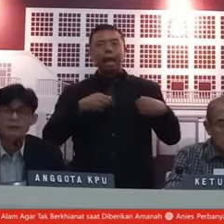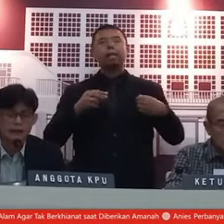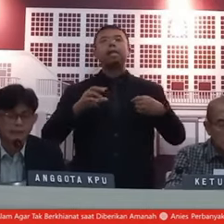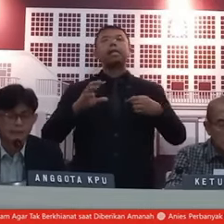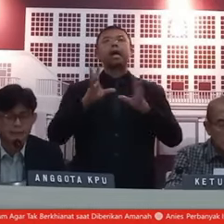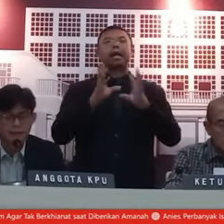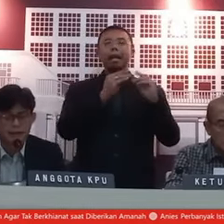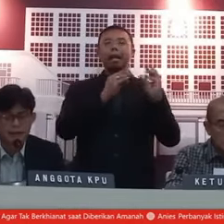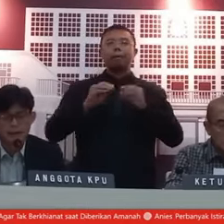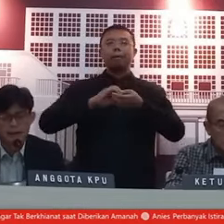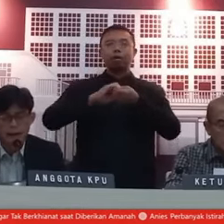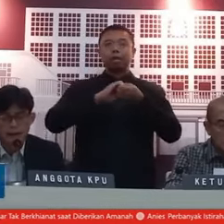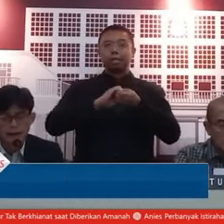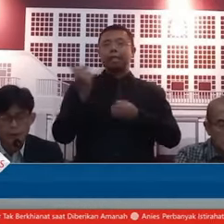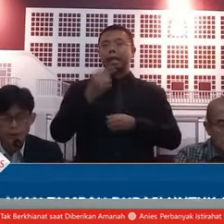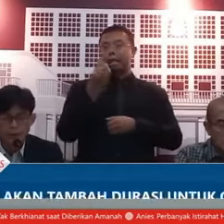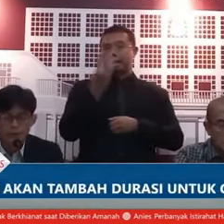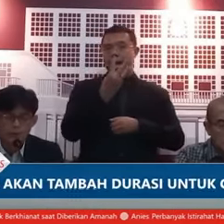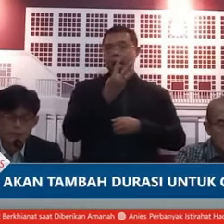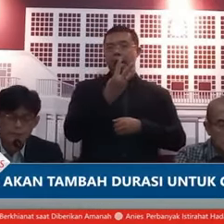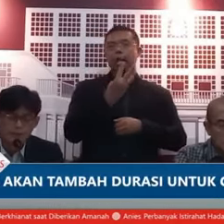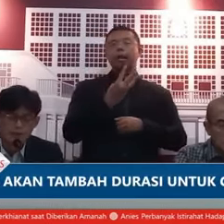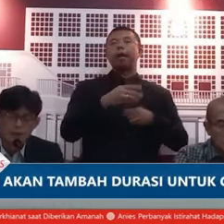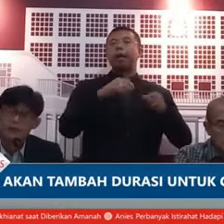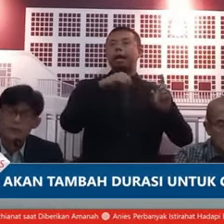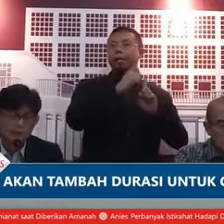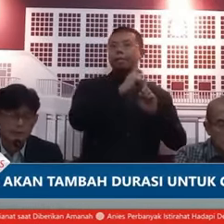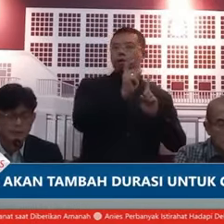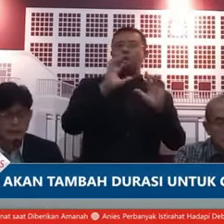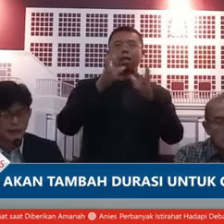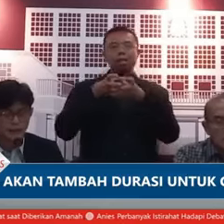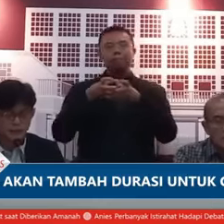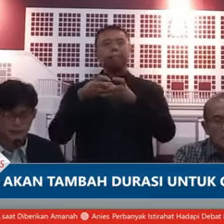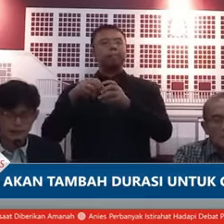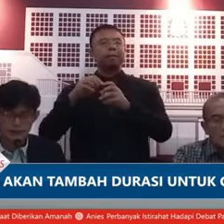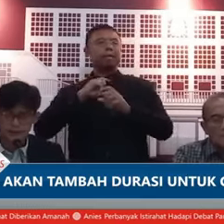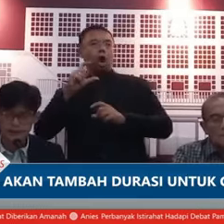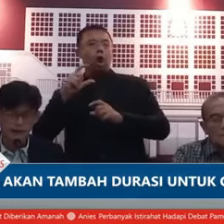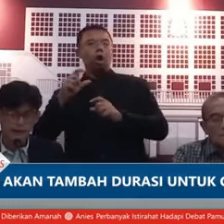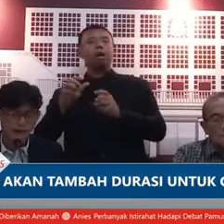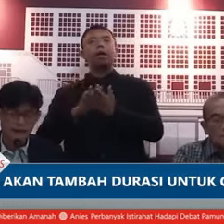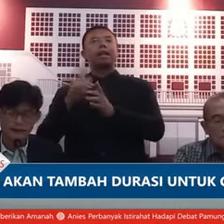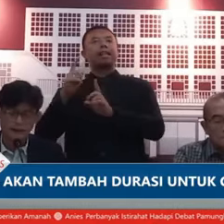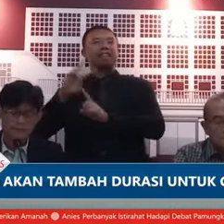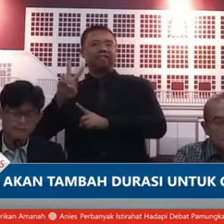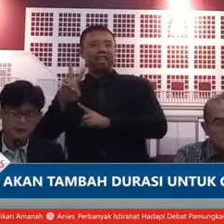yang melibatkan tiga pihak. KPU, tim paslon, juga media penyelenggara, dan kemudian